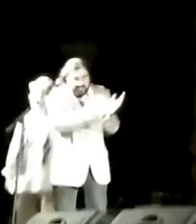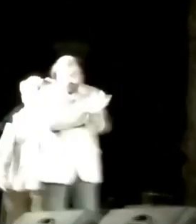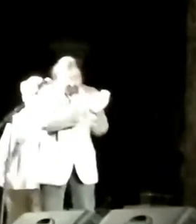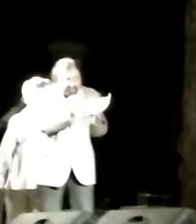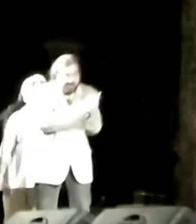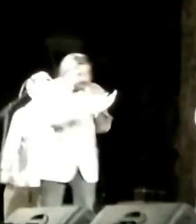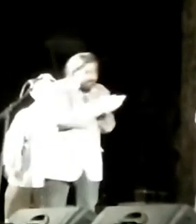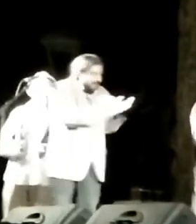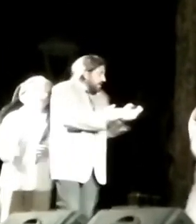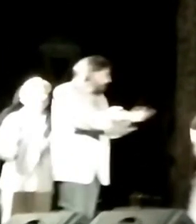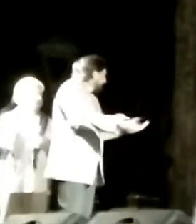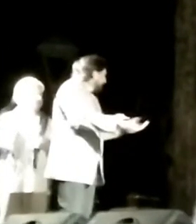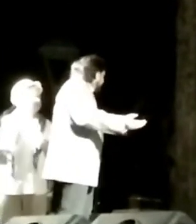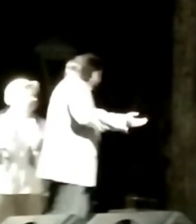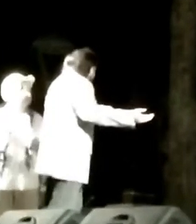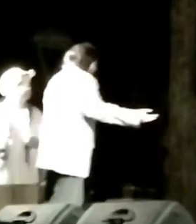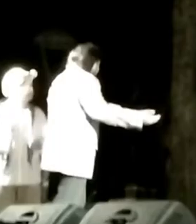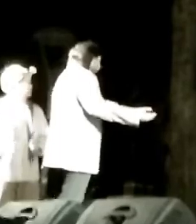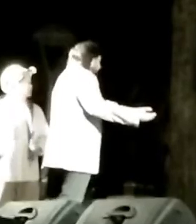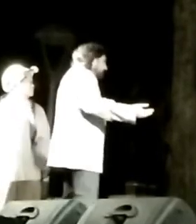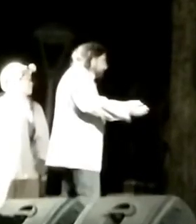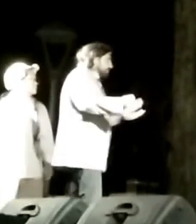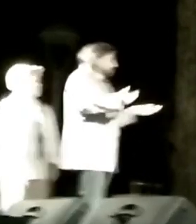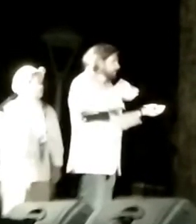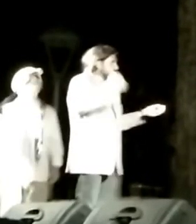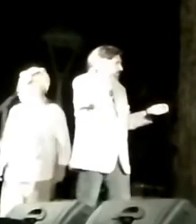He de continuar!